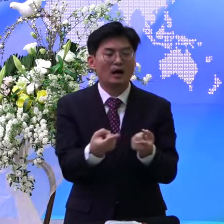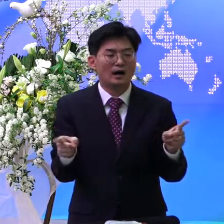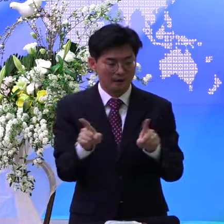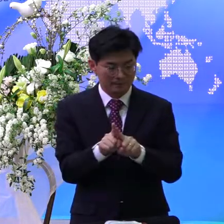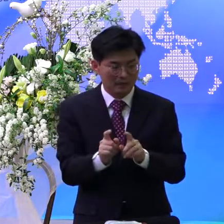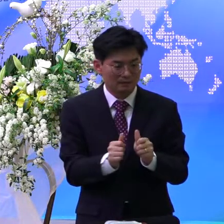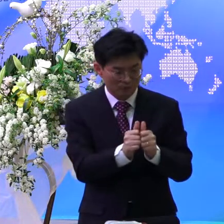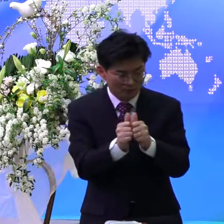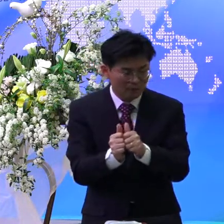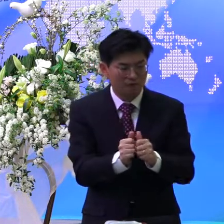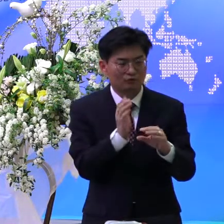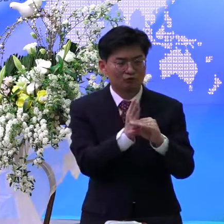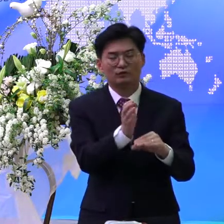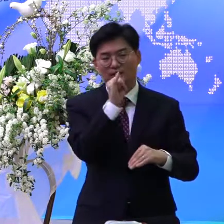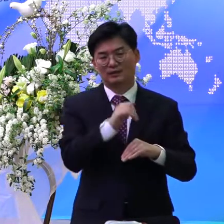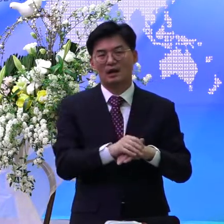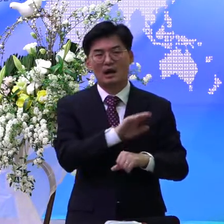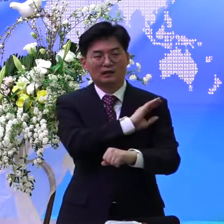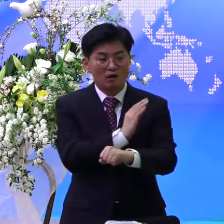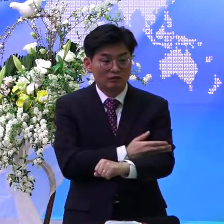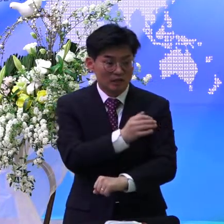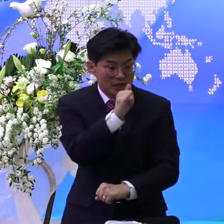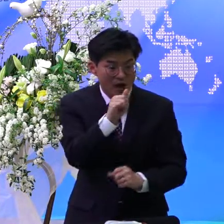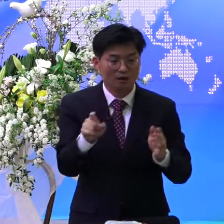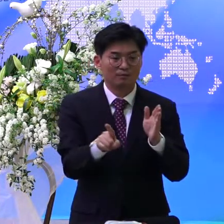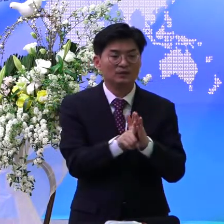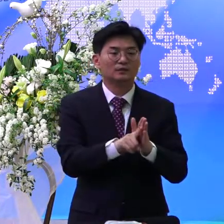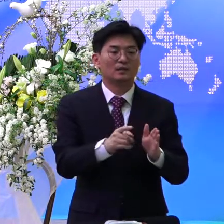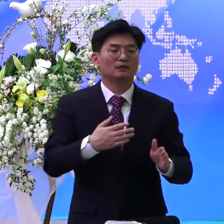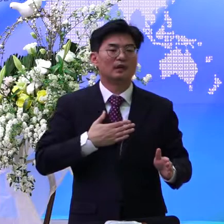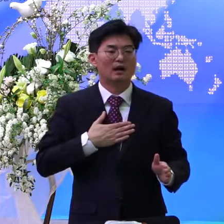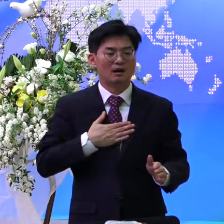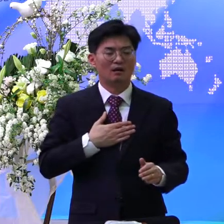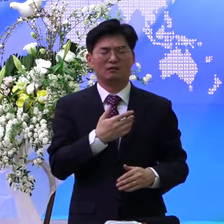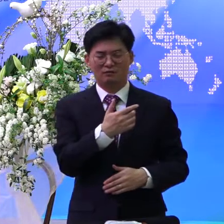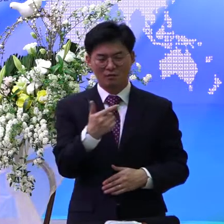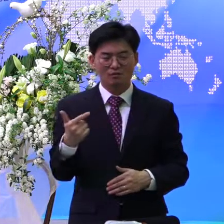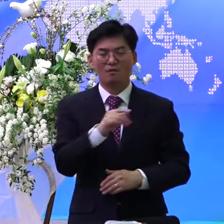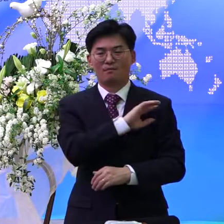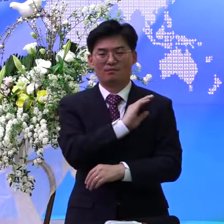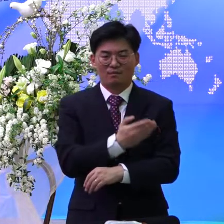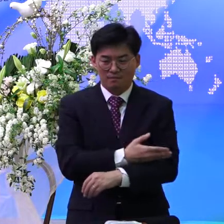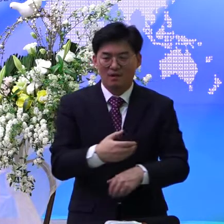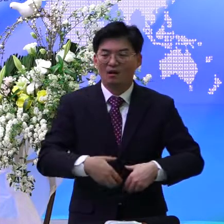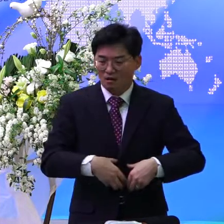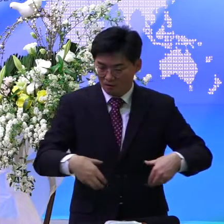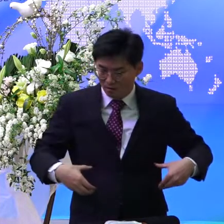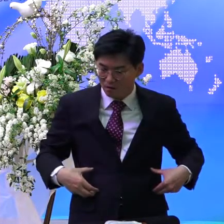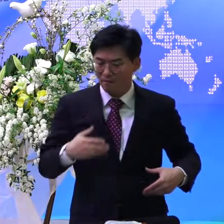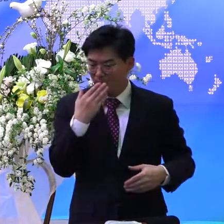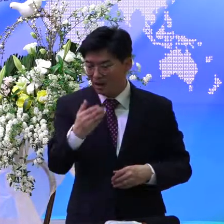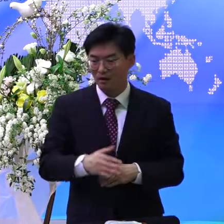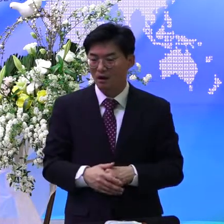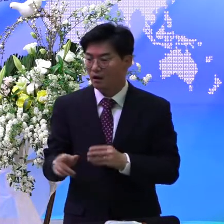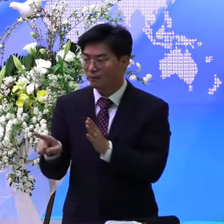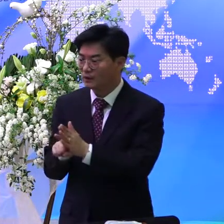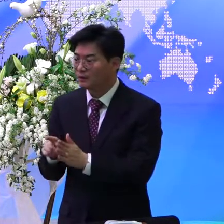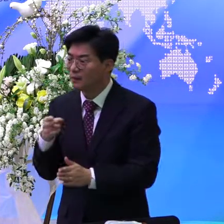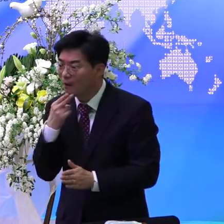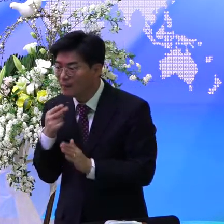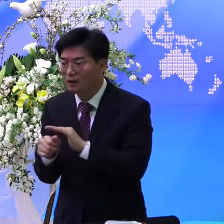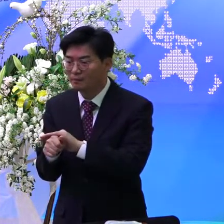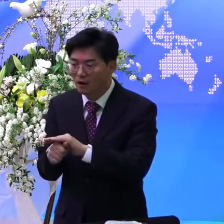주신다고 하는 것을 믿으면 우리는 매 순간마다 매 사건마다 하나님의 권능을 체험하며